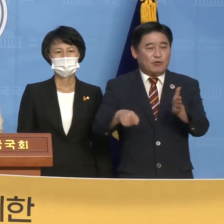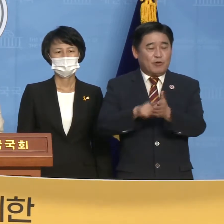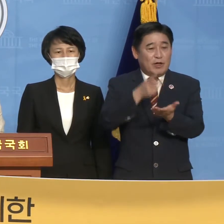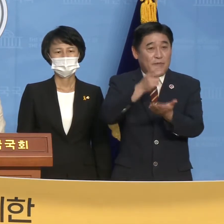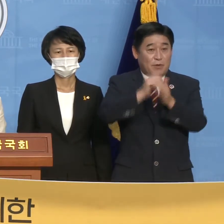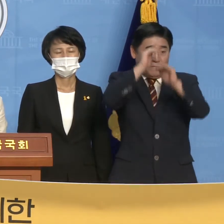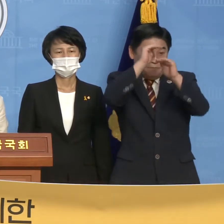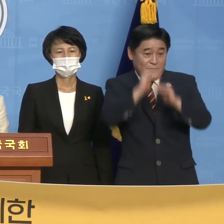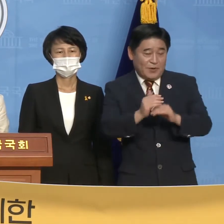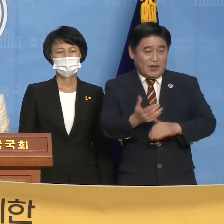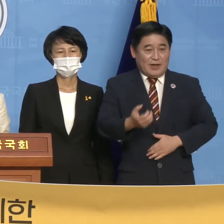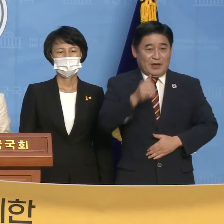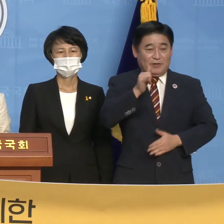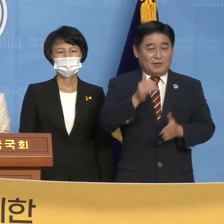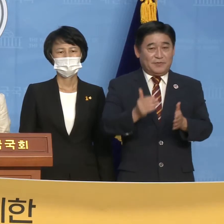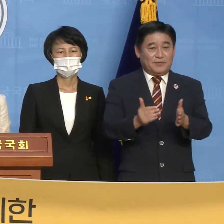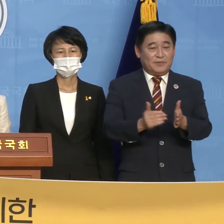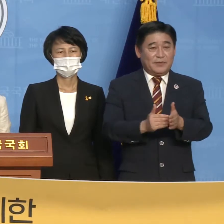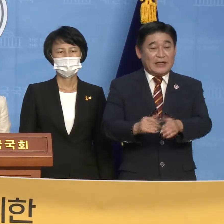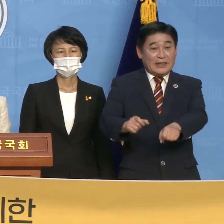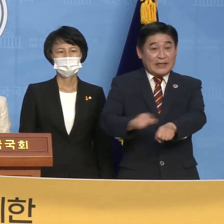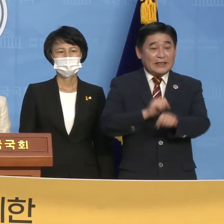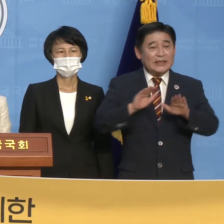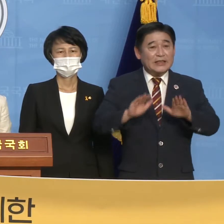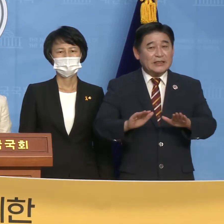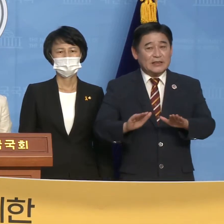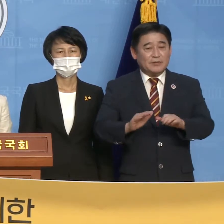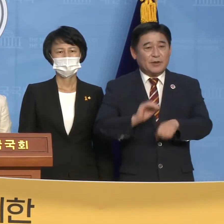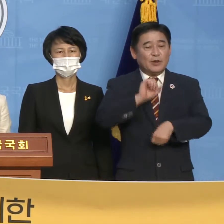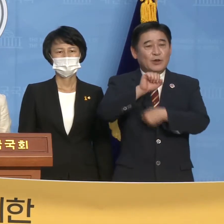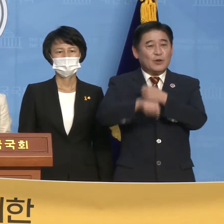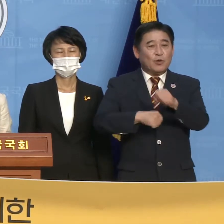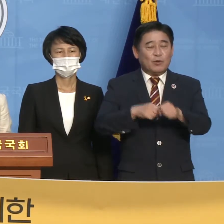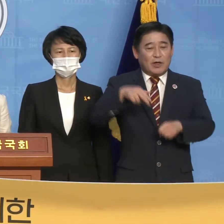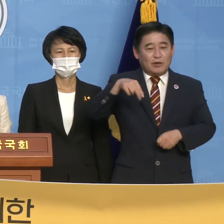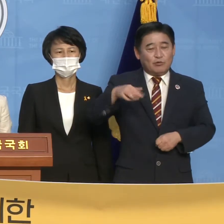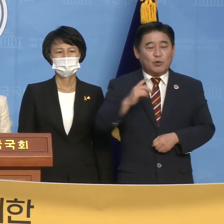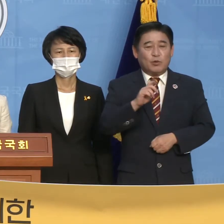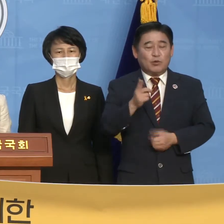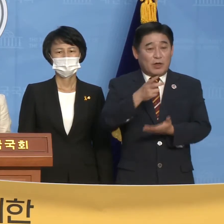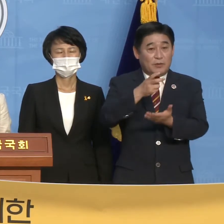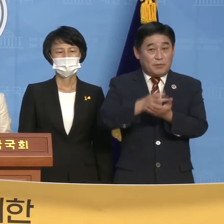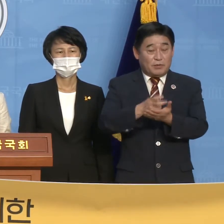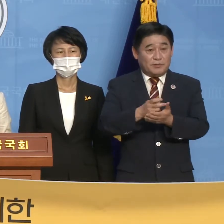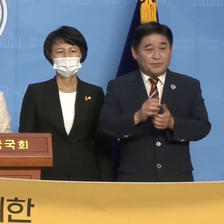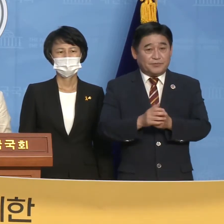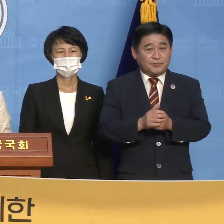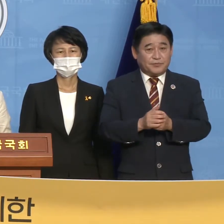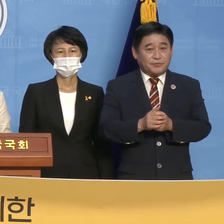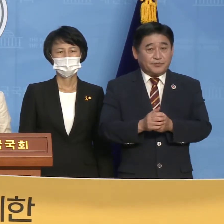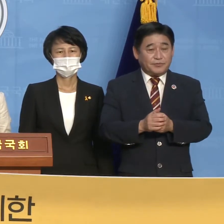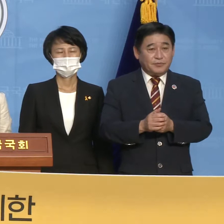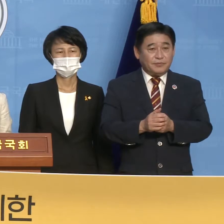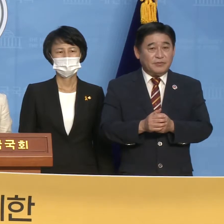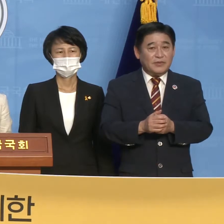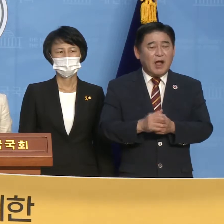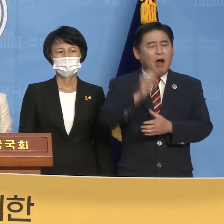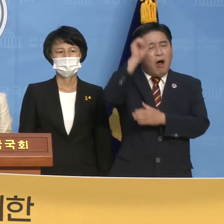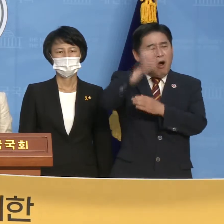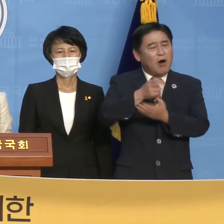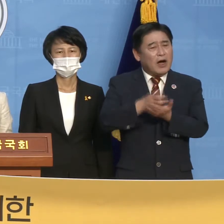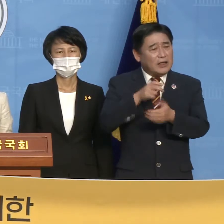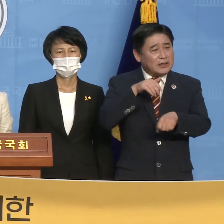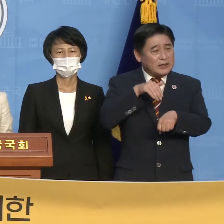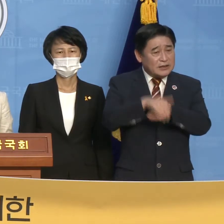조항들을 담고 있습니다. 특히 현행 동물원 수족관법은 제정 시 이해관계자의 반발로 허가제 등